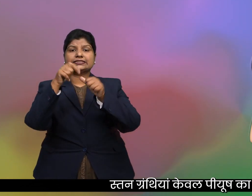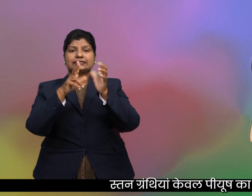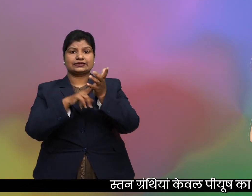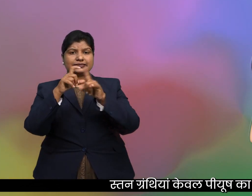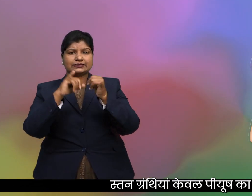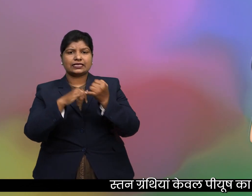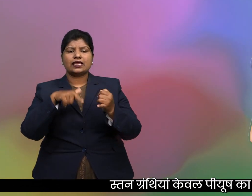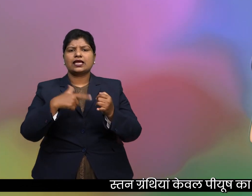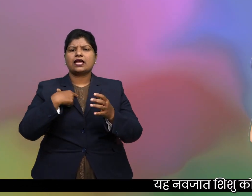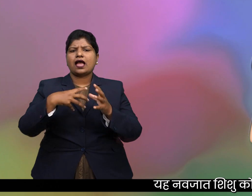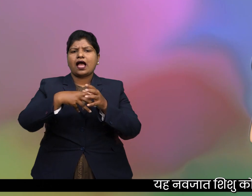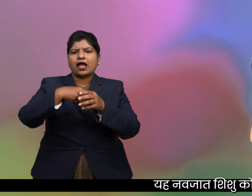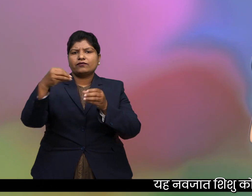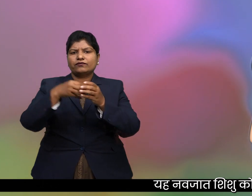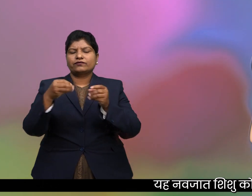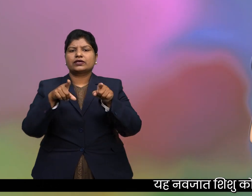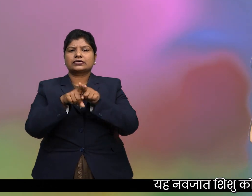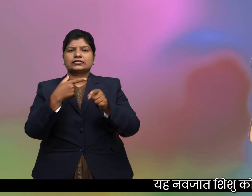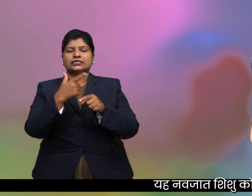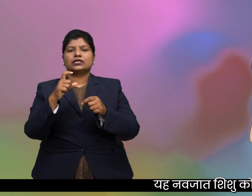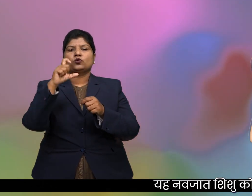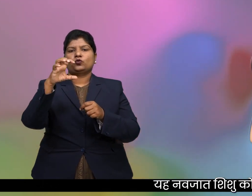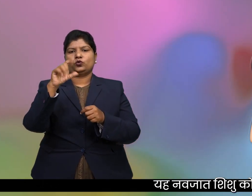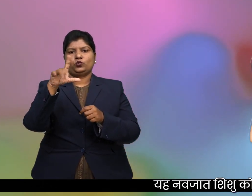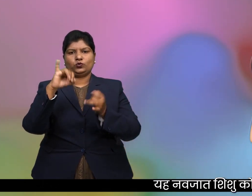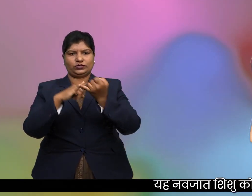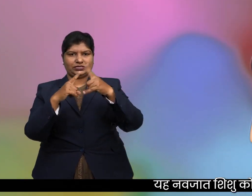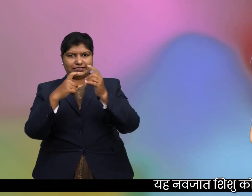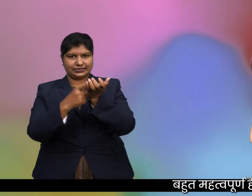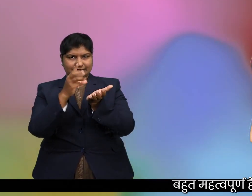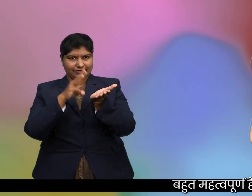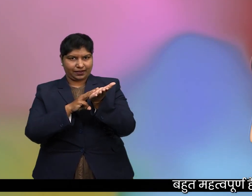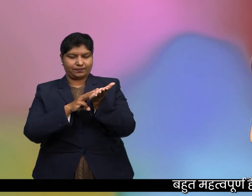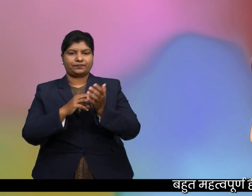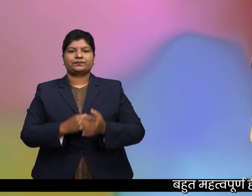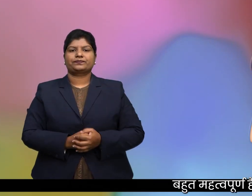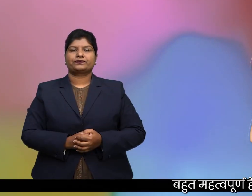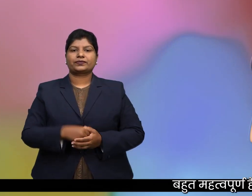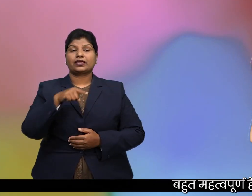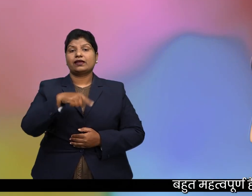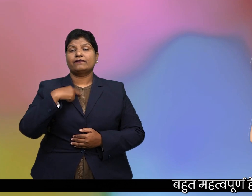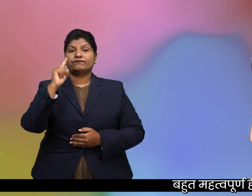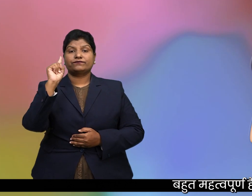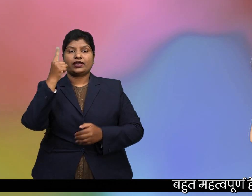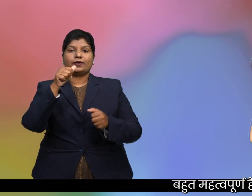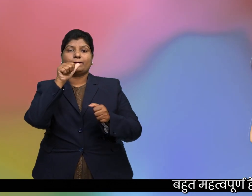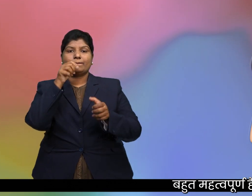स्राव करती हैं। यह नवजात शिशु को देना बहुत महत्वपूर्ण है।